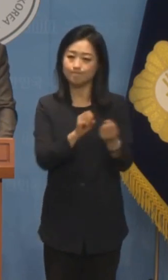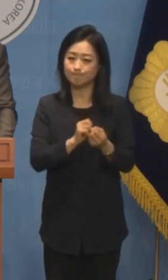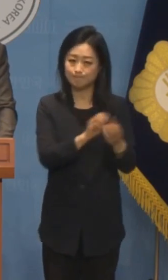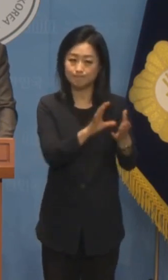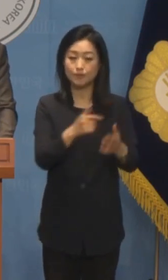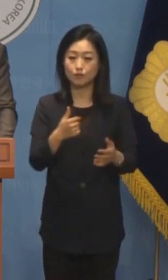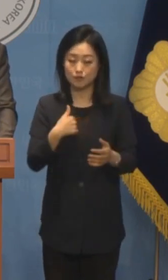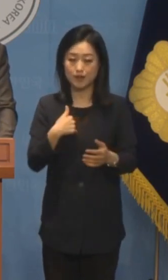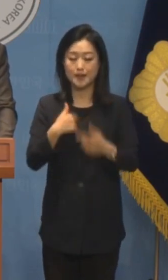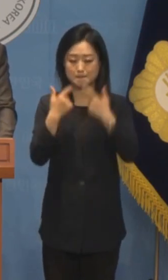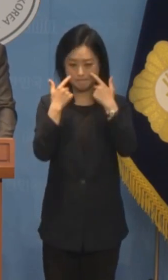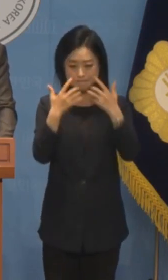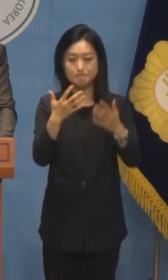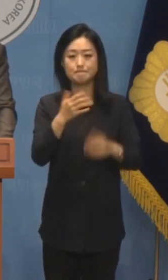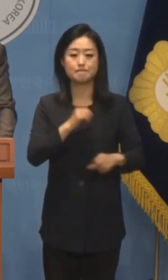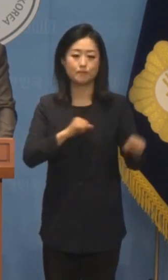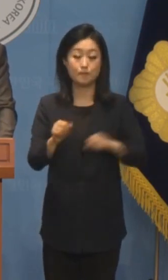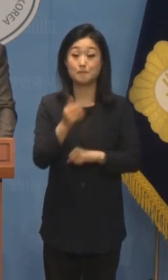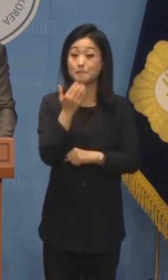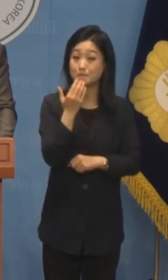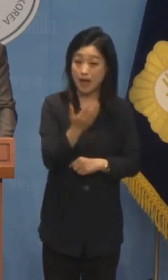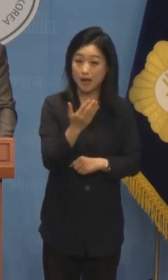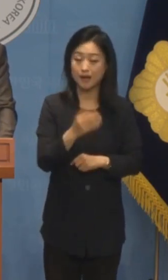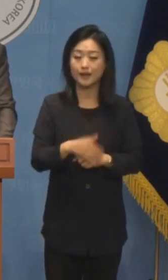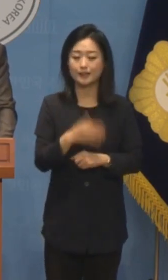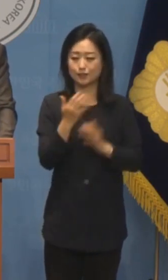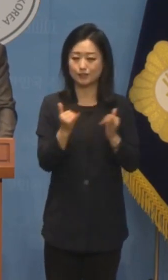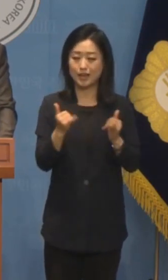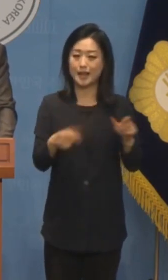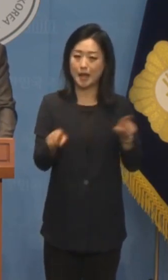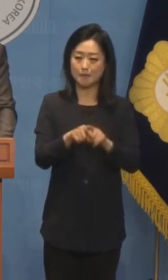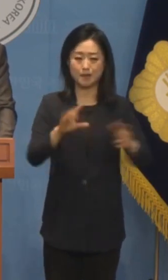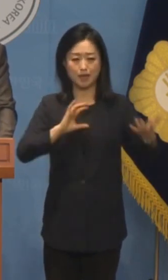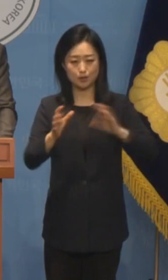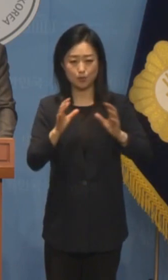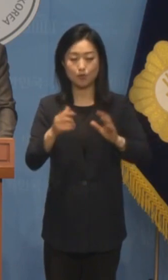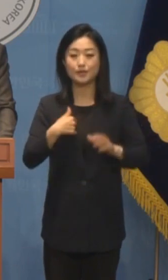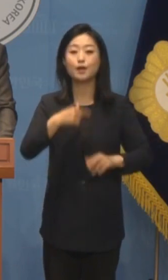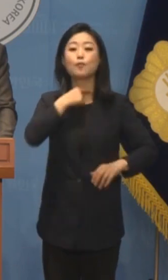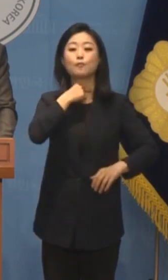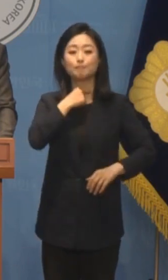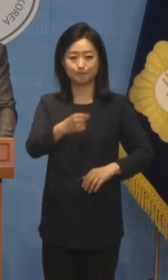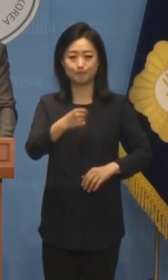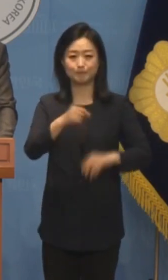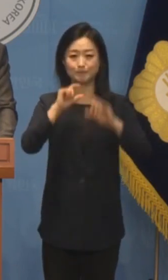피하지 않고 모두 정말 청년 세대와 공론장에서 한번 붙어볼 것을